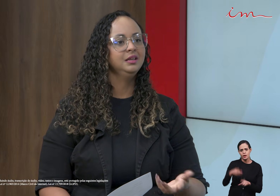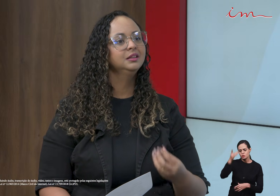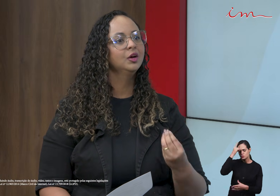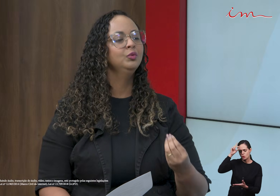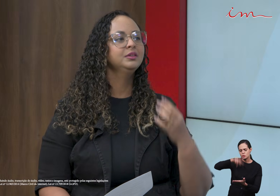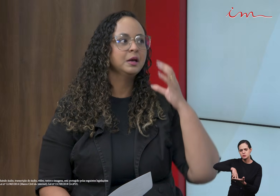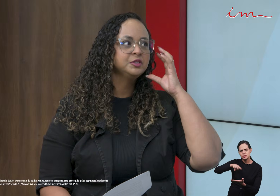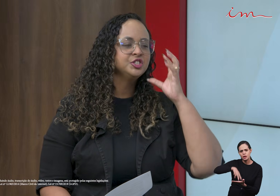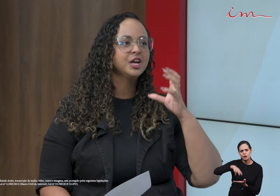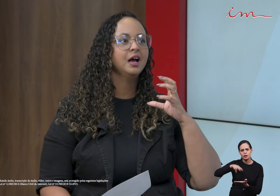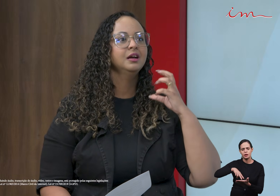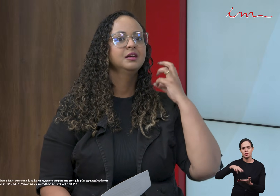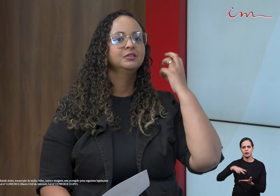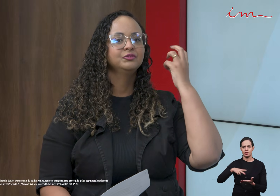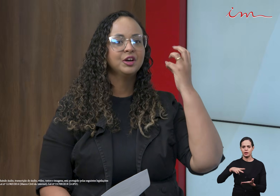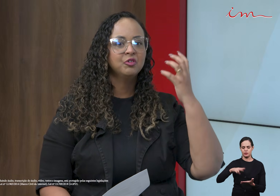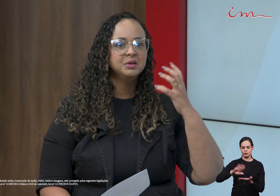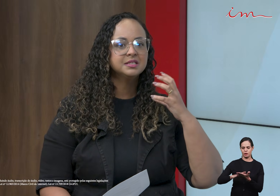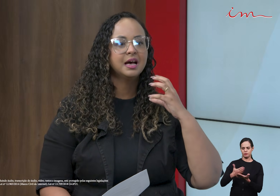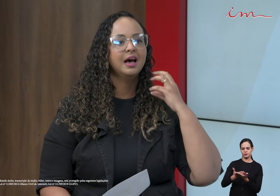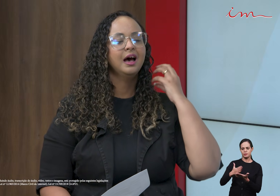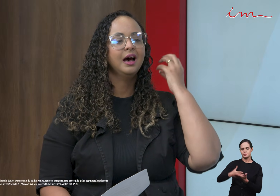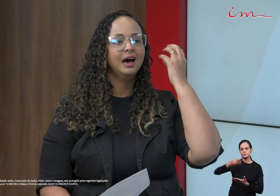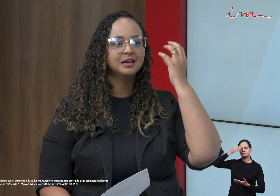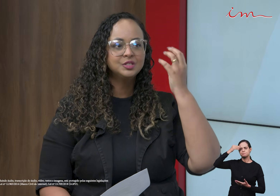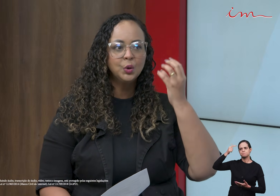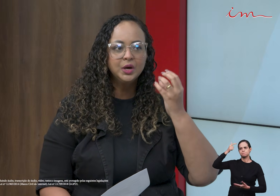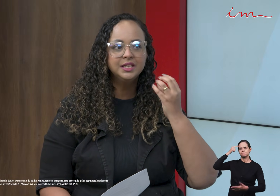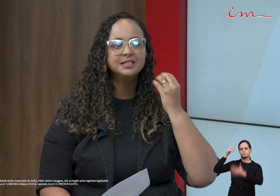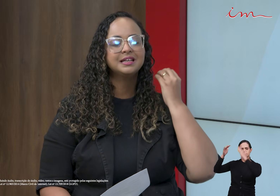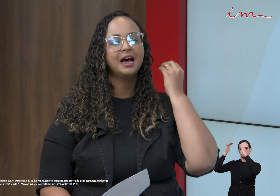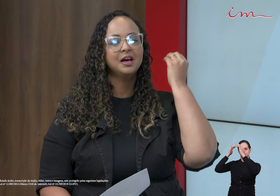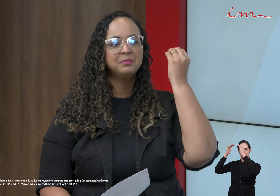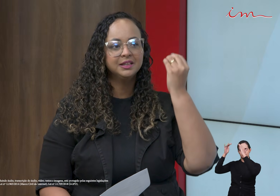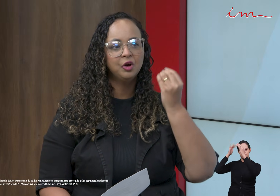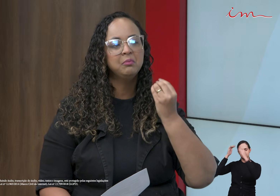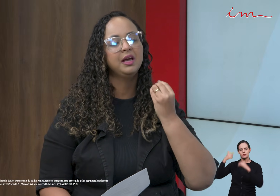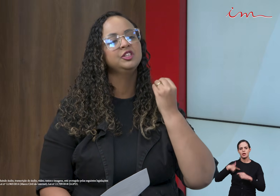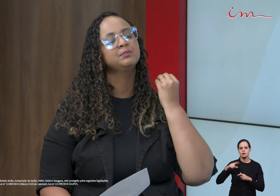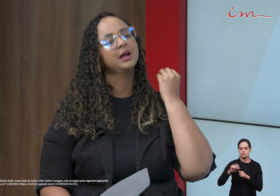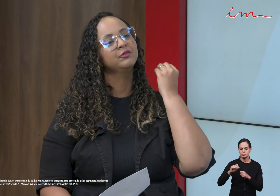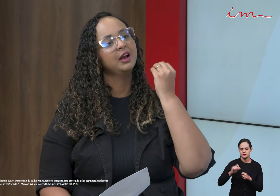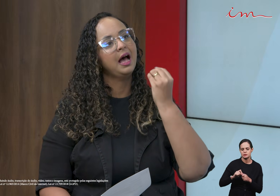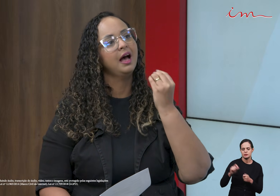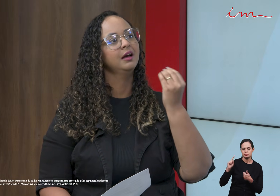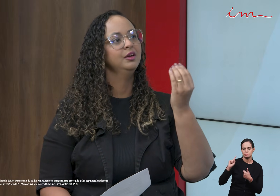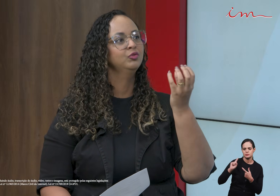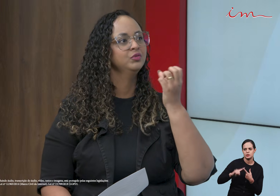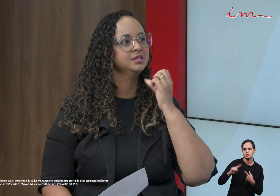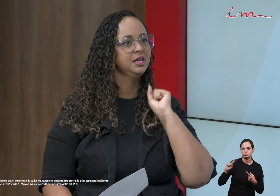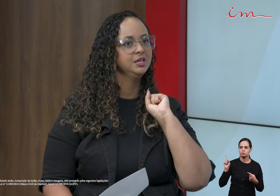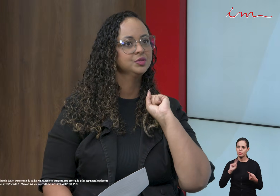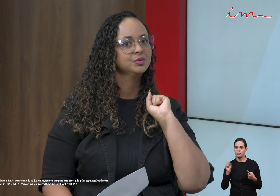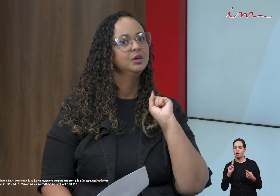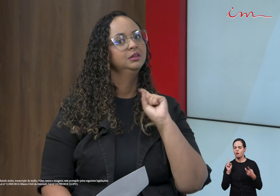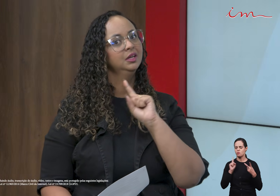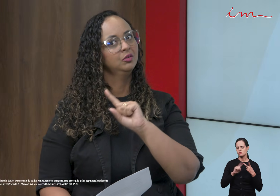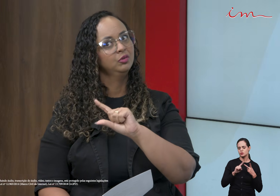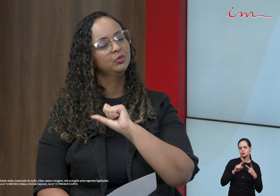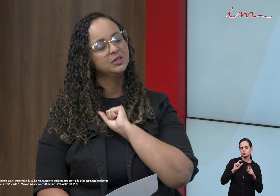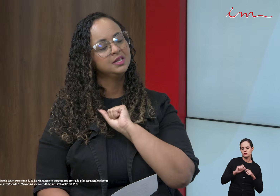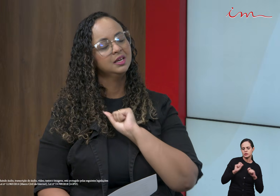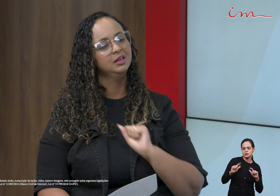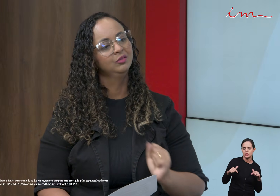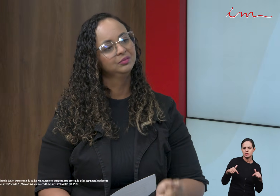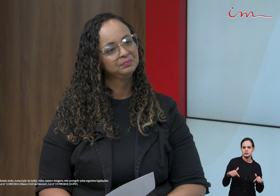lidos ali. Então, o intérprete já vai começar a se organizar mentalmente para falar, eu vou fazer isso.